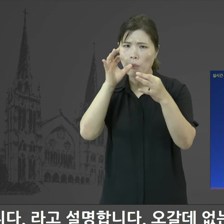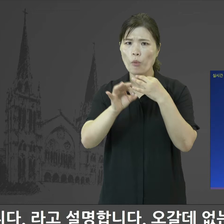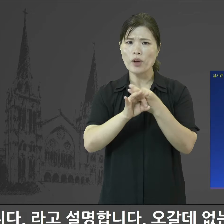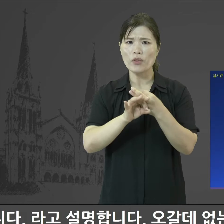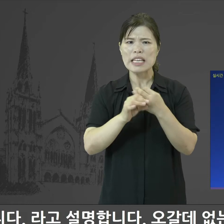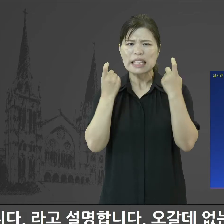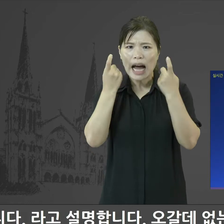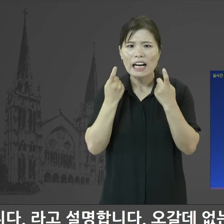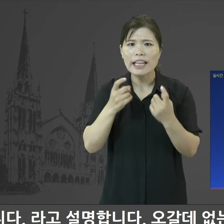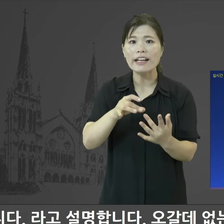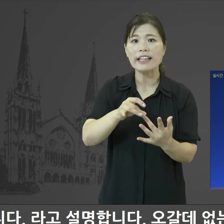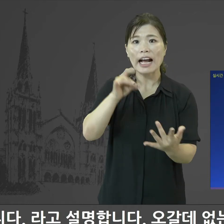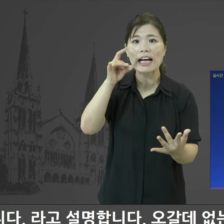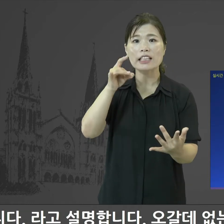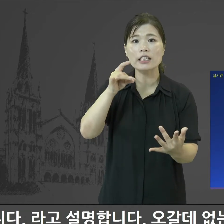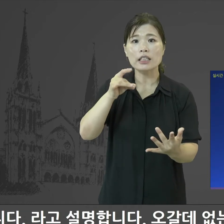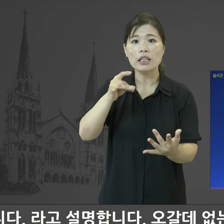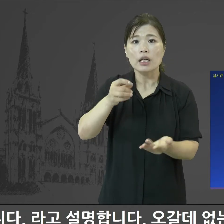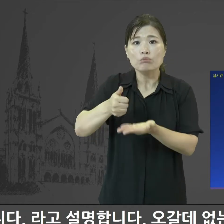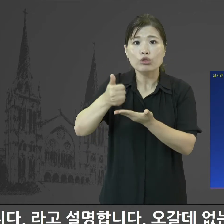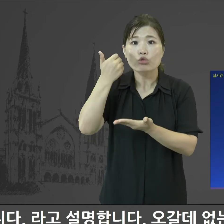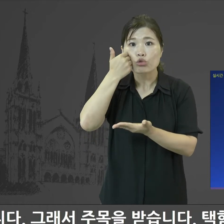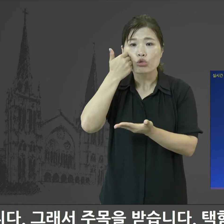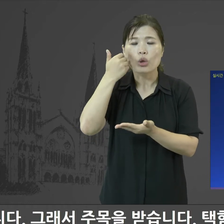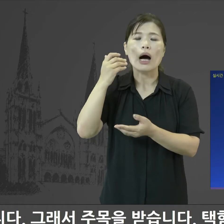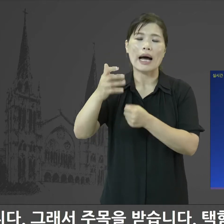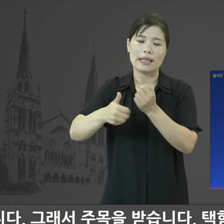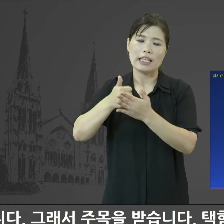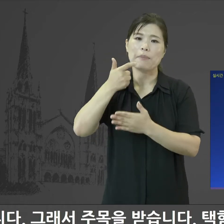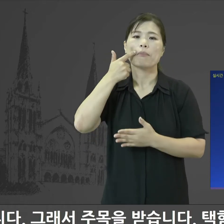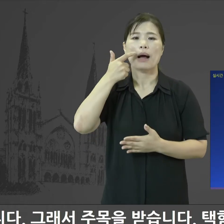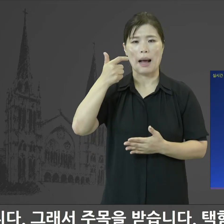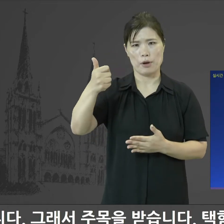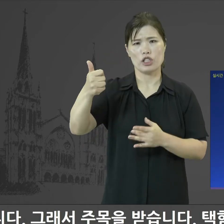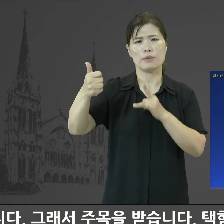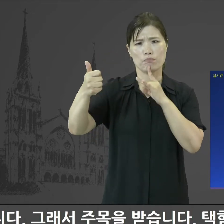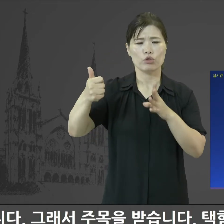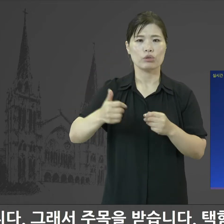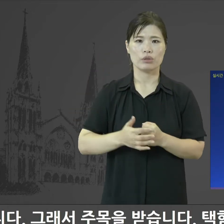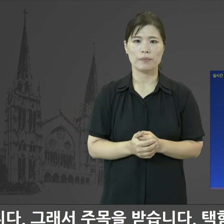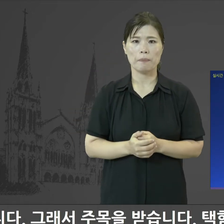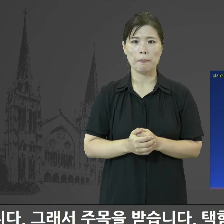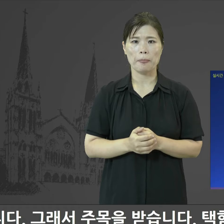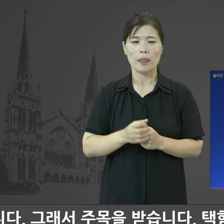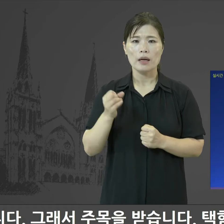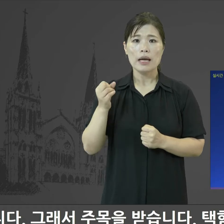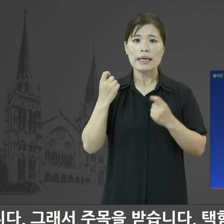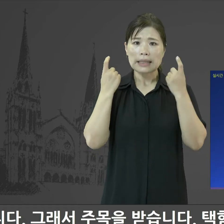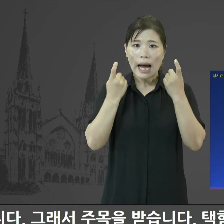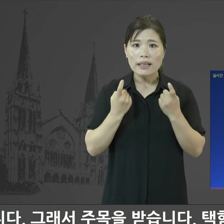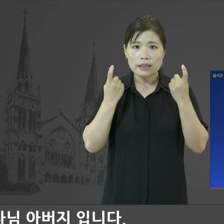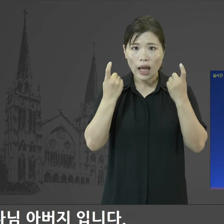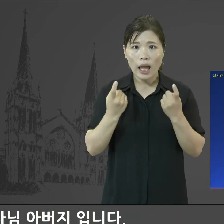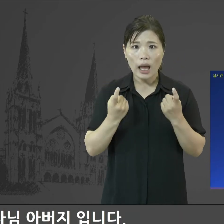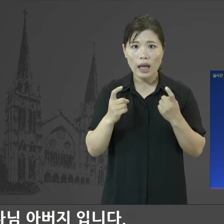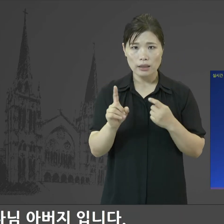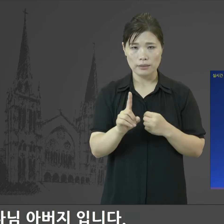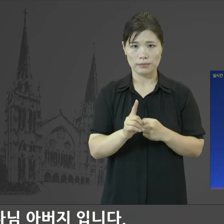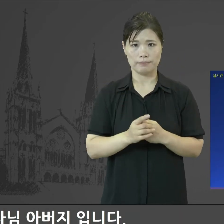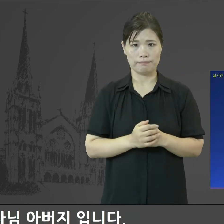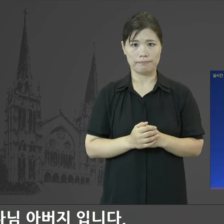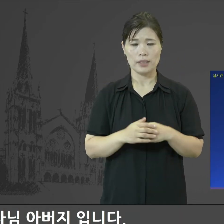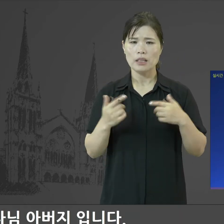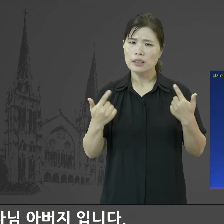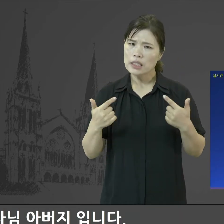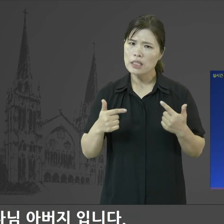택하였다는 것은 택하신 분은 하나님 아버지이시기 때문입니다. 정리하자면 나그네는